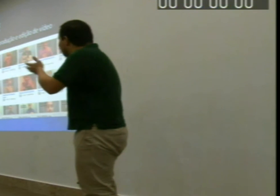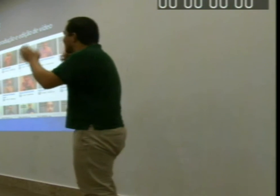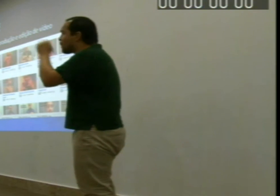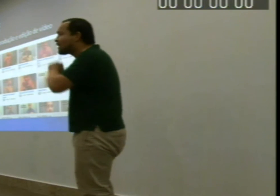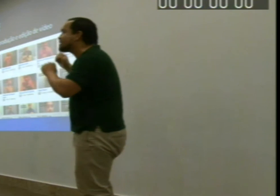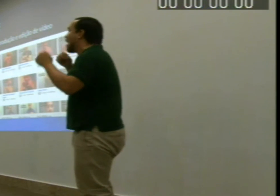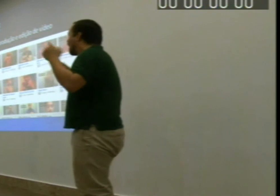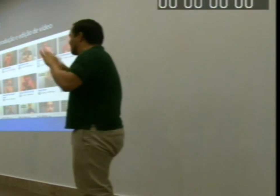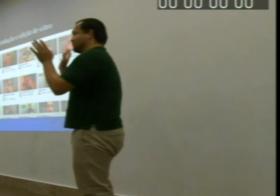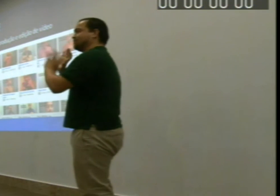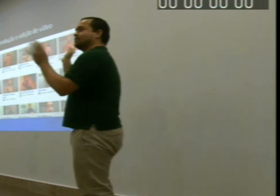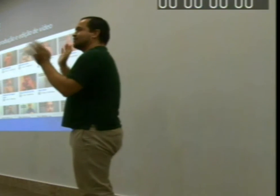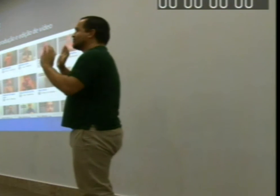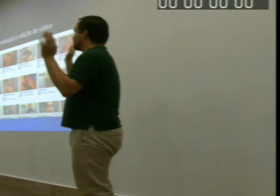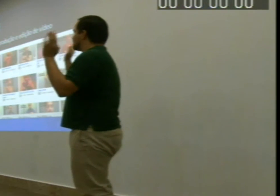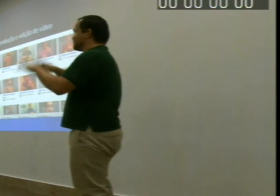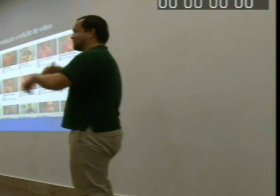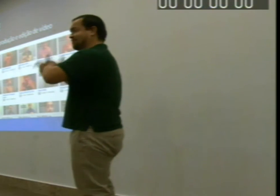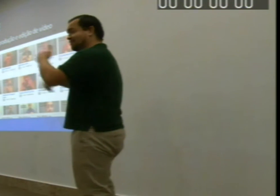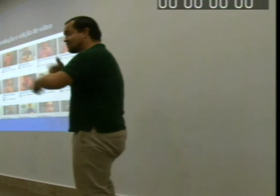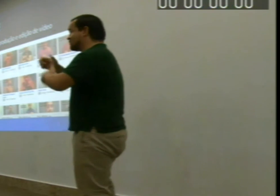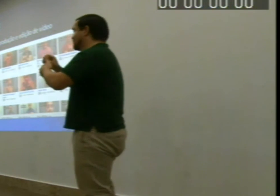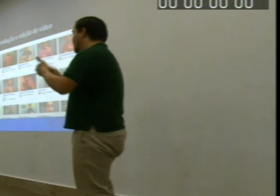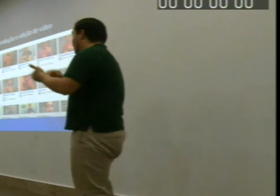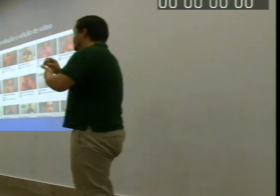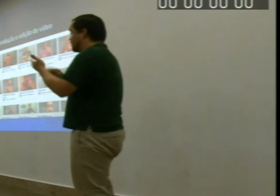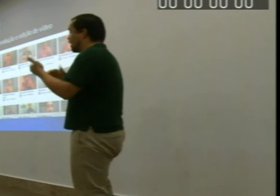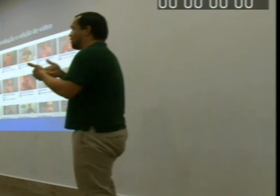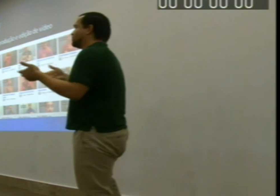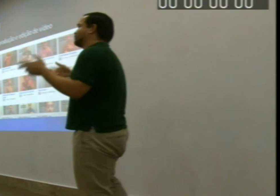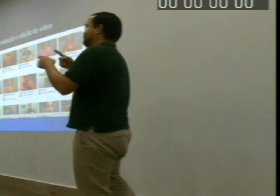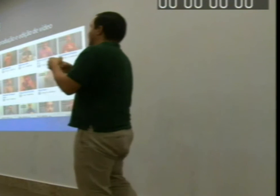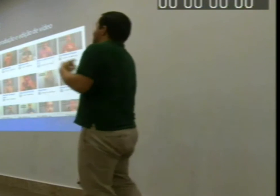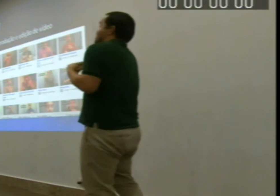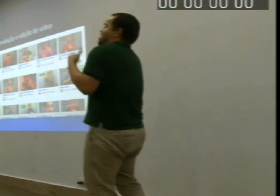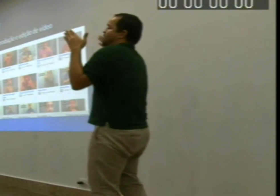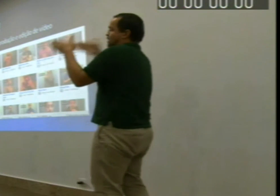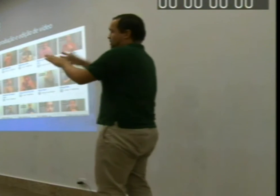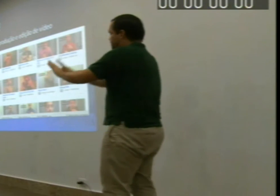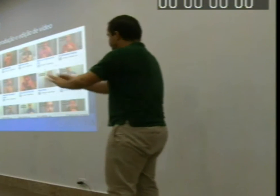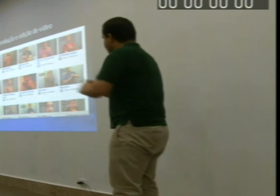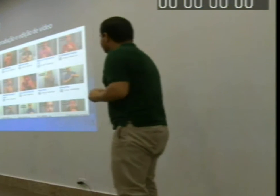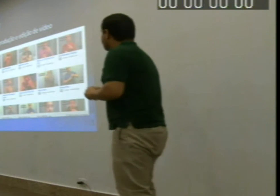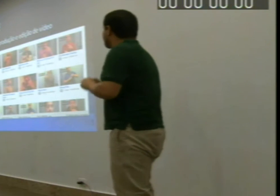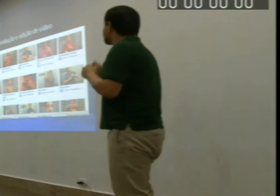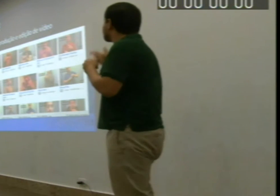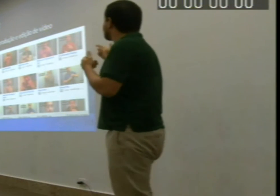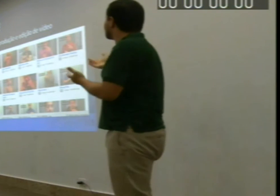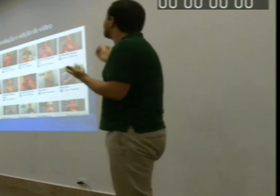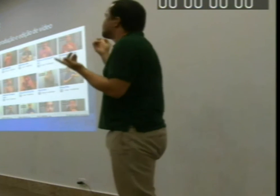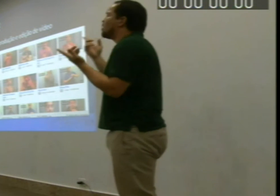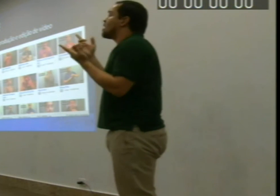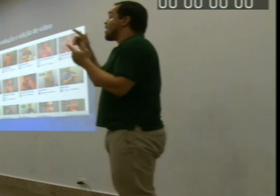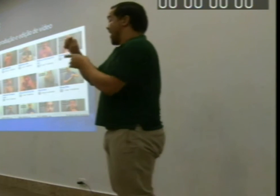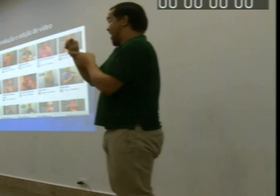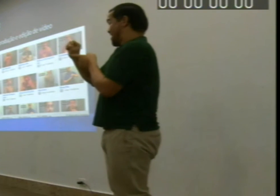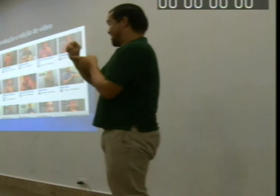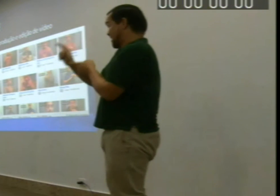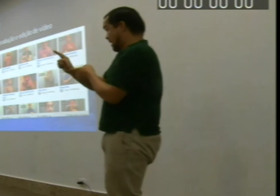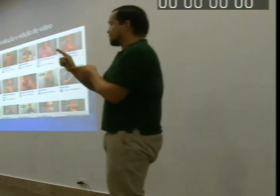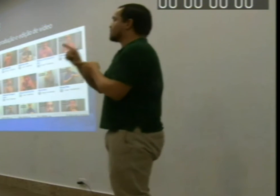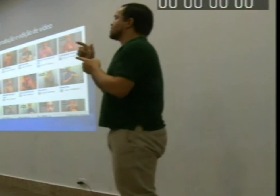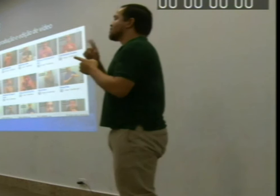não não vão passear fazer nada não Vamos trabalhar fazer atividade bom então era uma nova